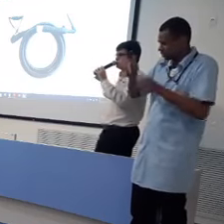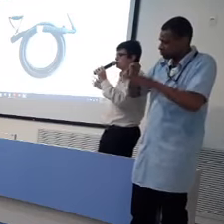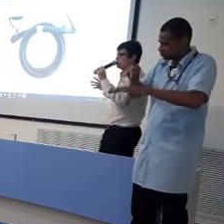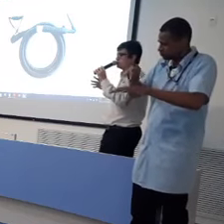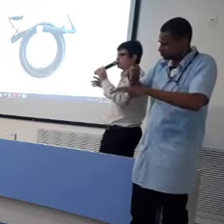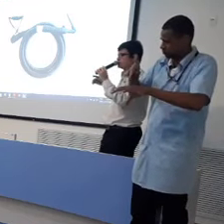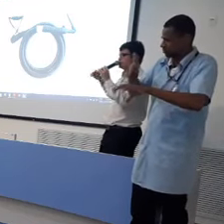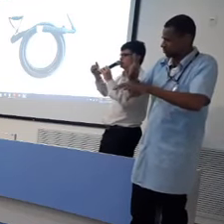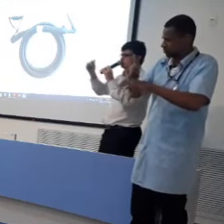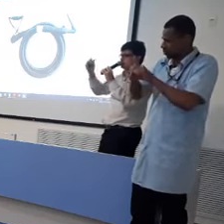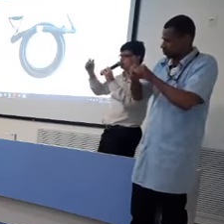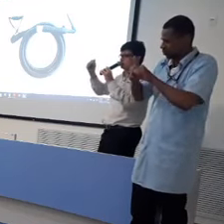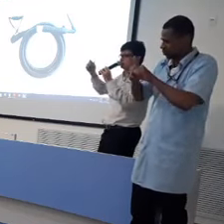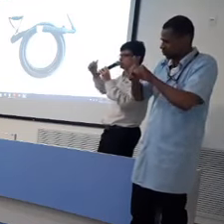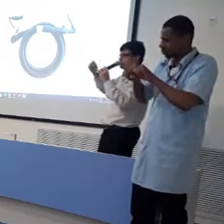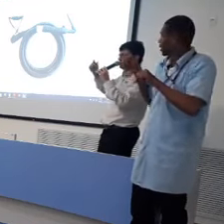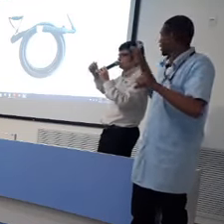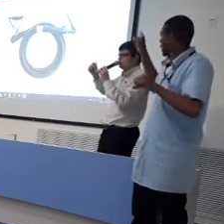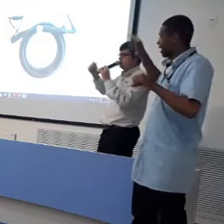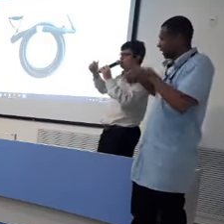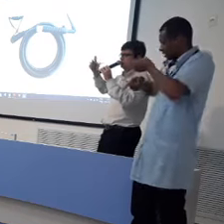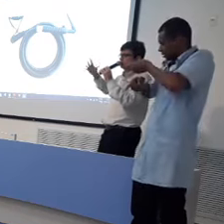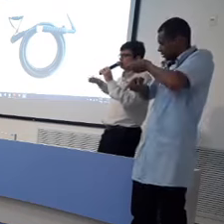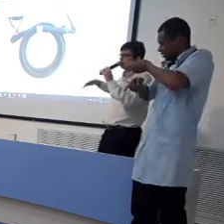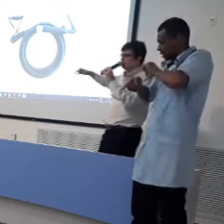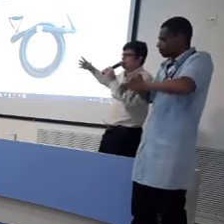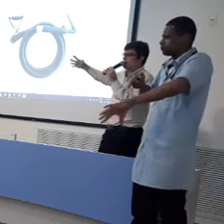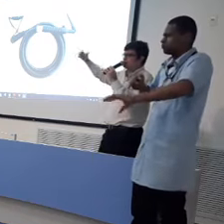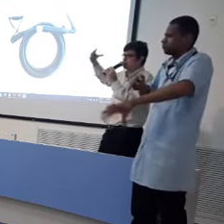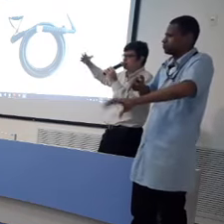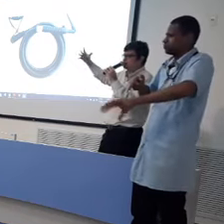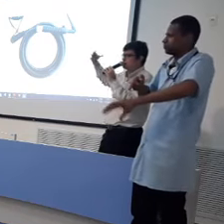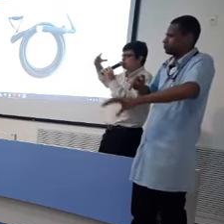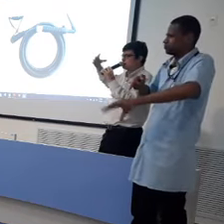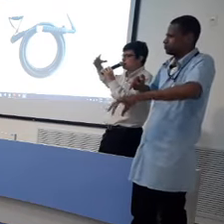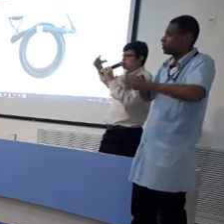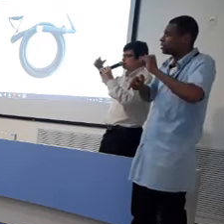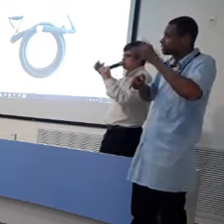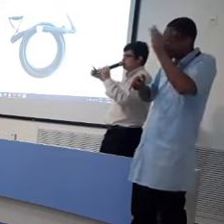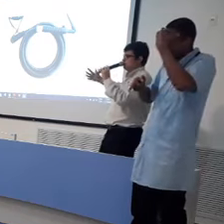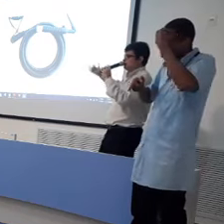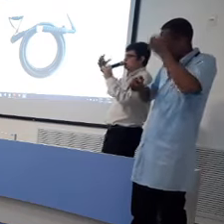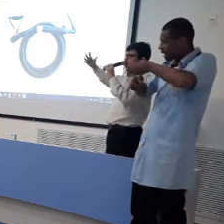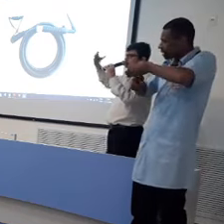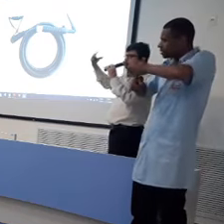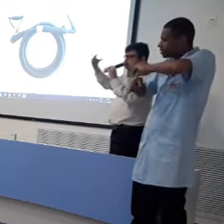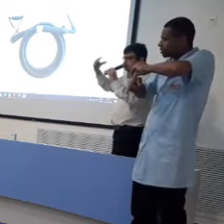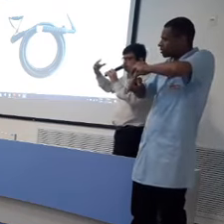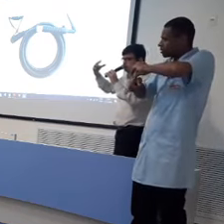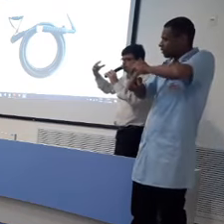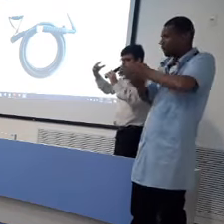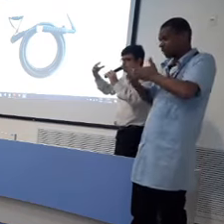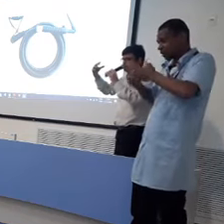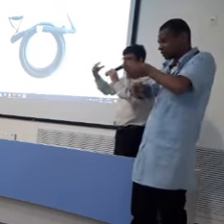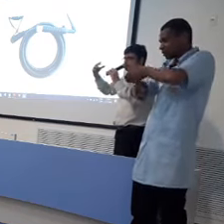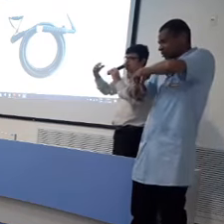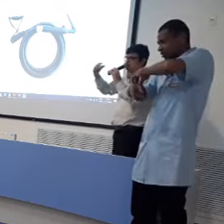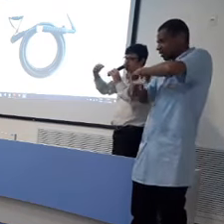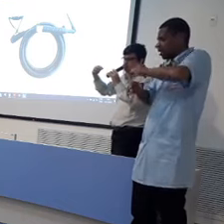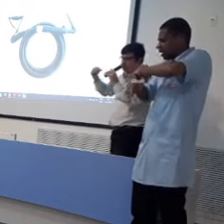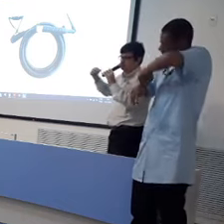esteja em algum lugar, por exemplo, se você esquecer de fechar a válvula, o lugar é confinado, não tem saída de gás, você não